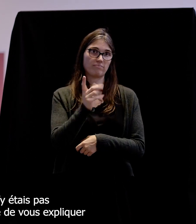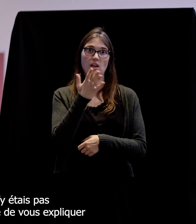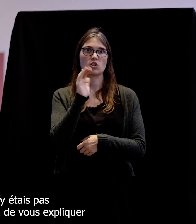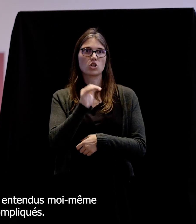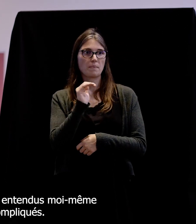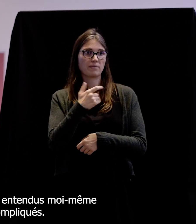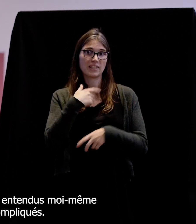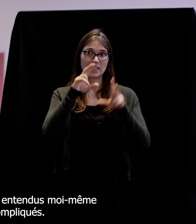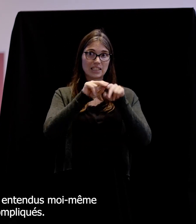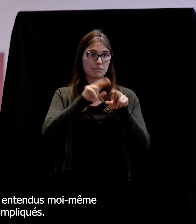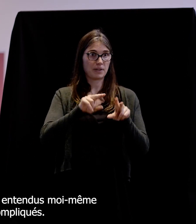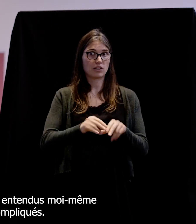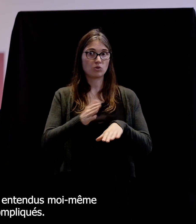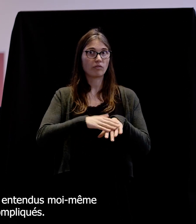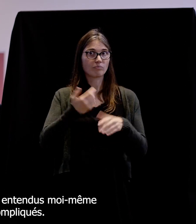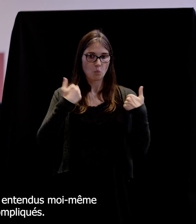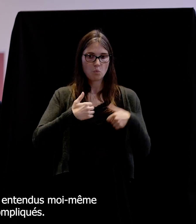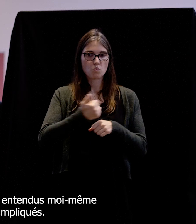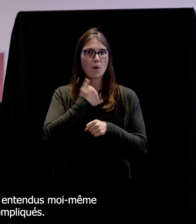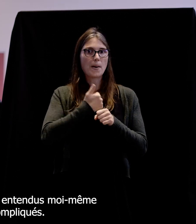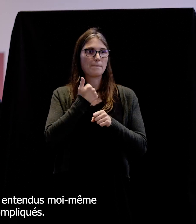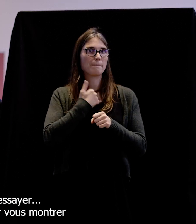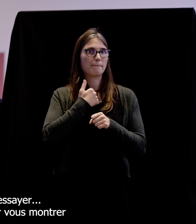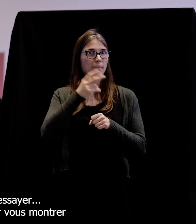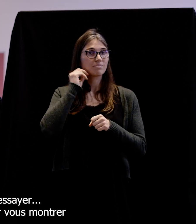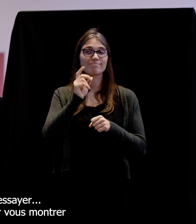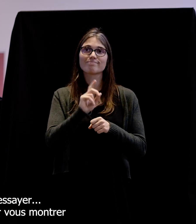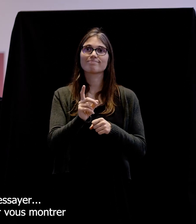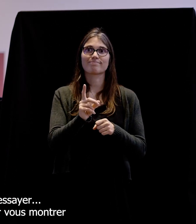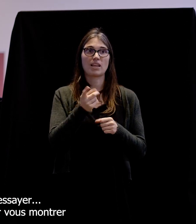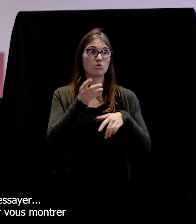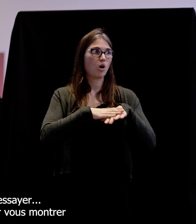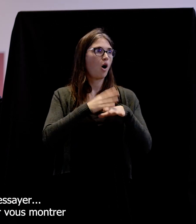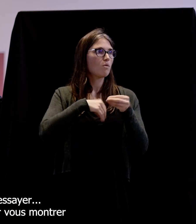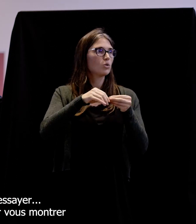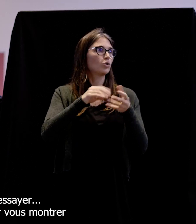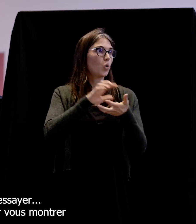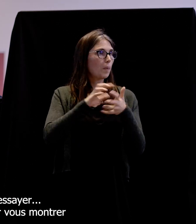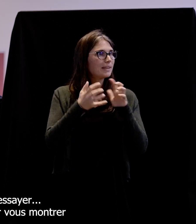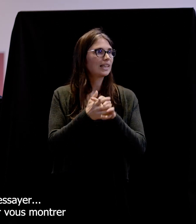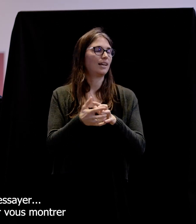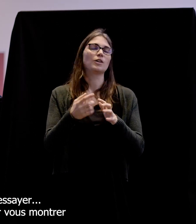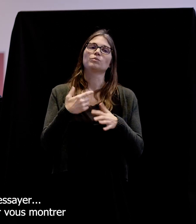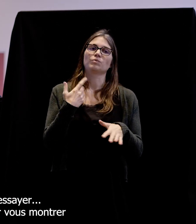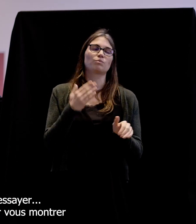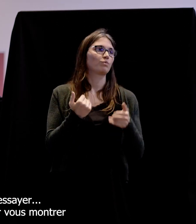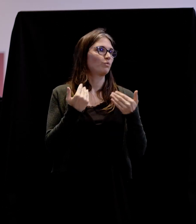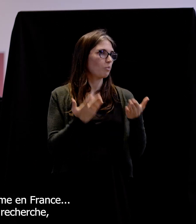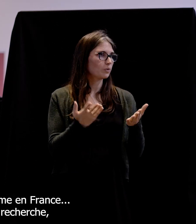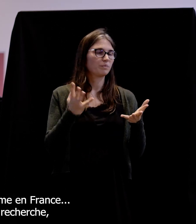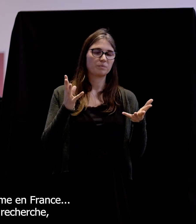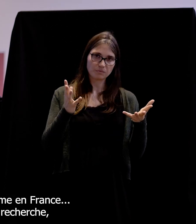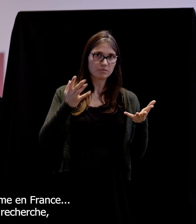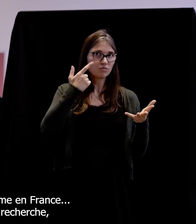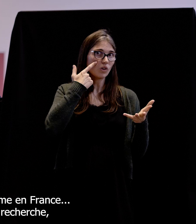de vous expliquer des trucs que je n'ai pas entendus moi-même et qui sont compliqués. Donc, on va essayer juste... En fait, pour vous montrer